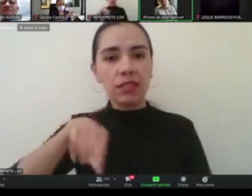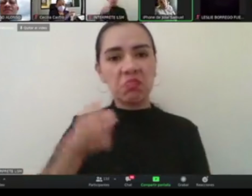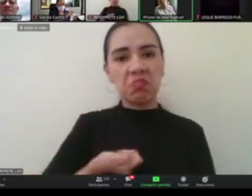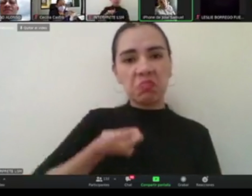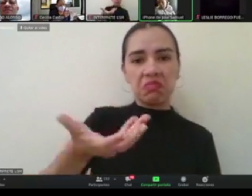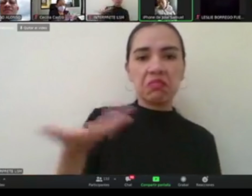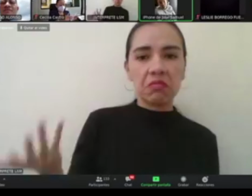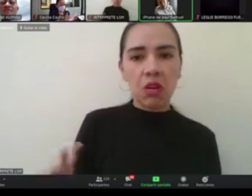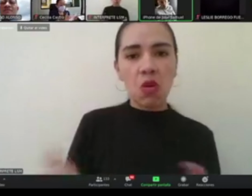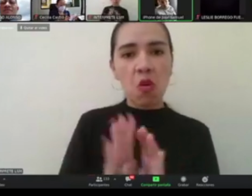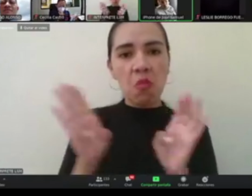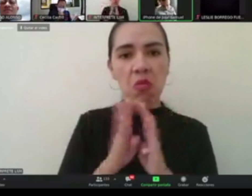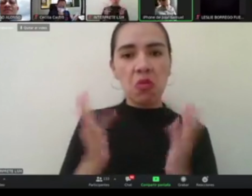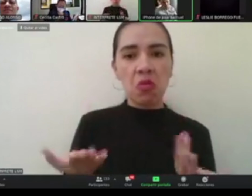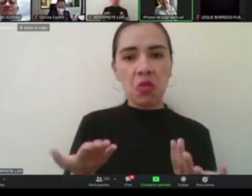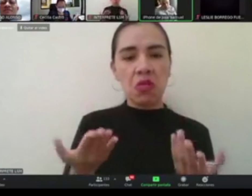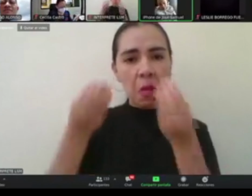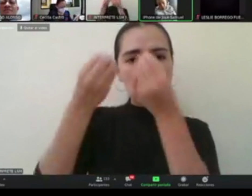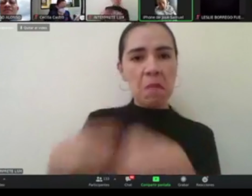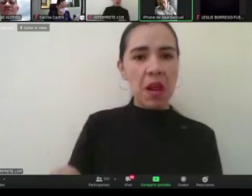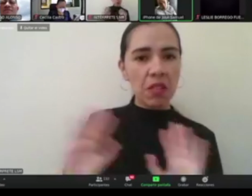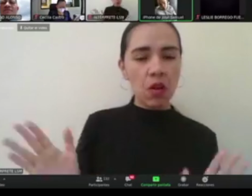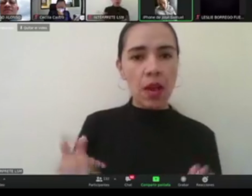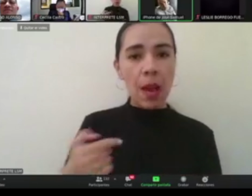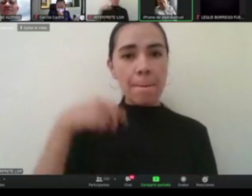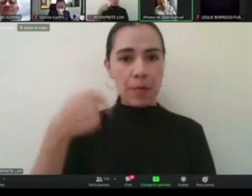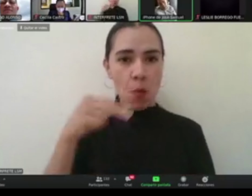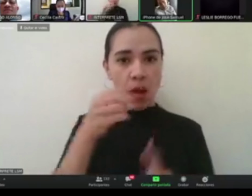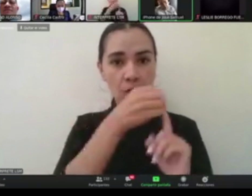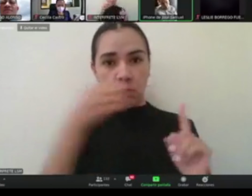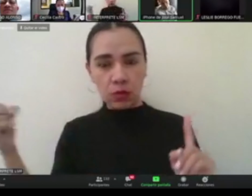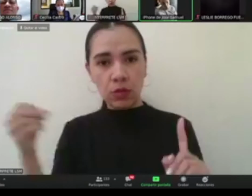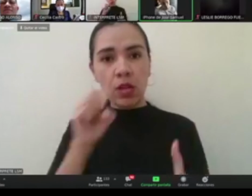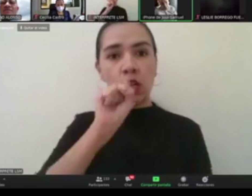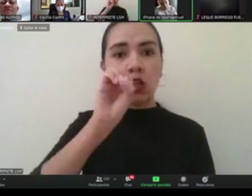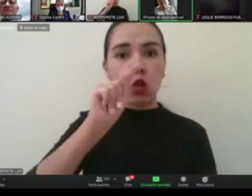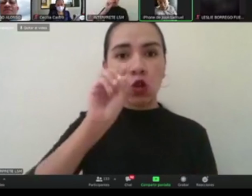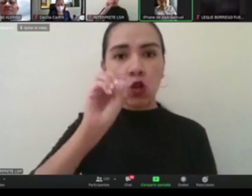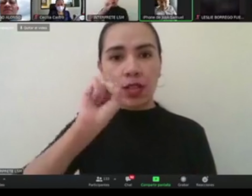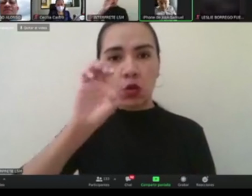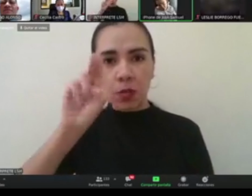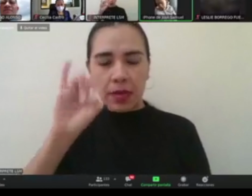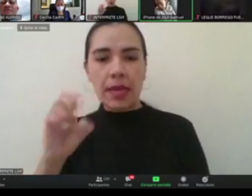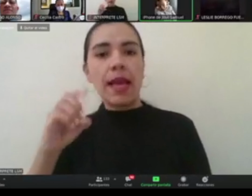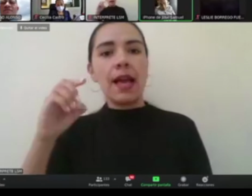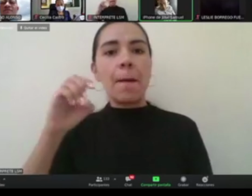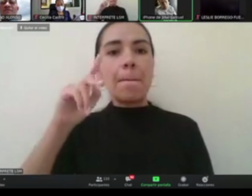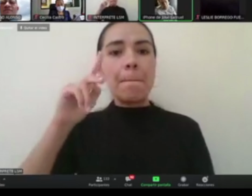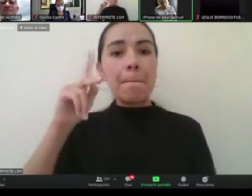nos asigna prácticamente como un apellido más. Mi apellido era Sotocheuquemía Parálisis Cerebral.